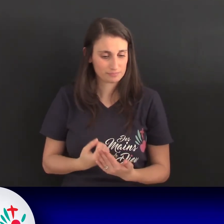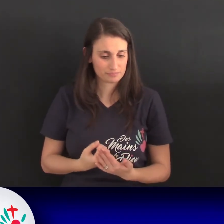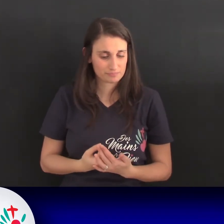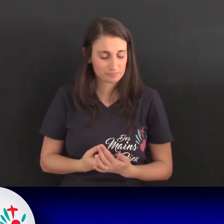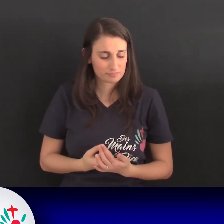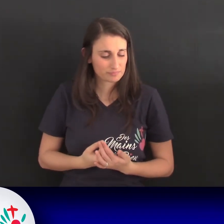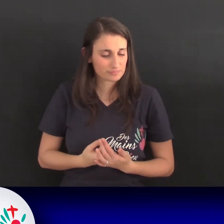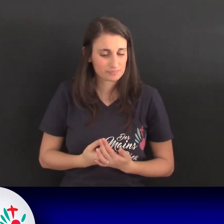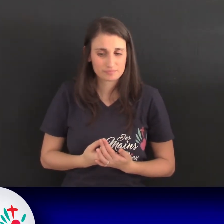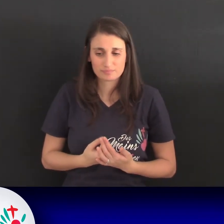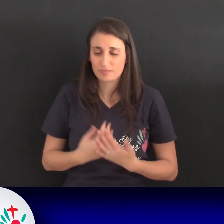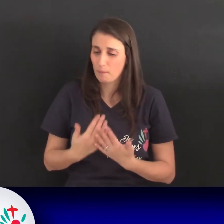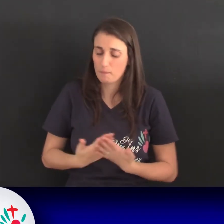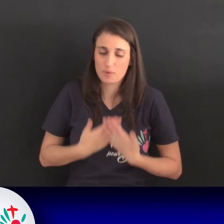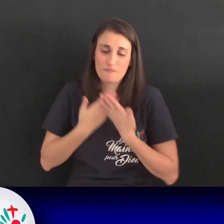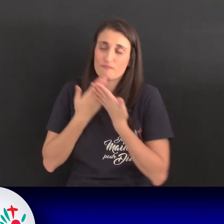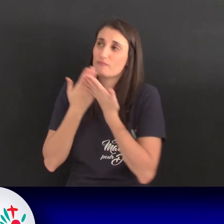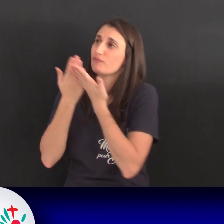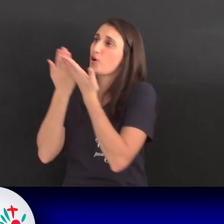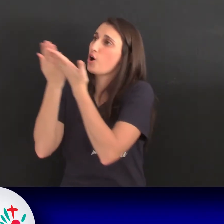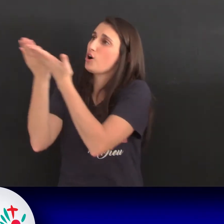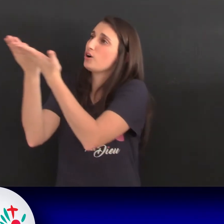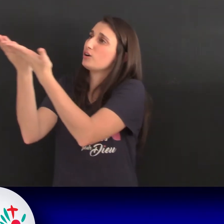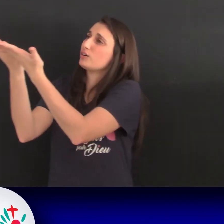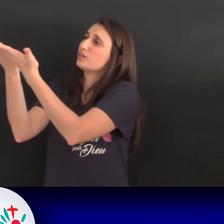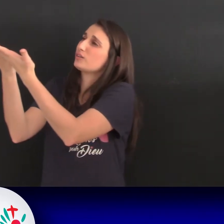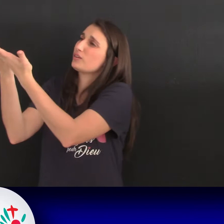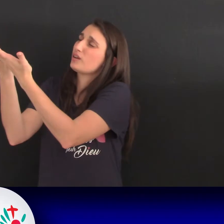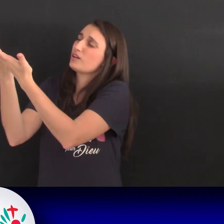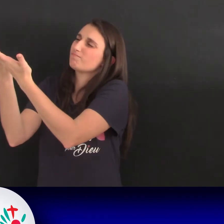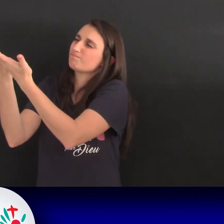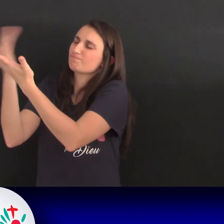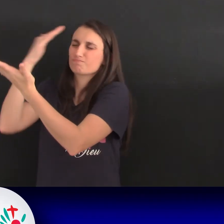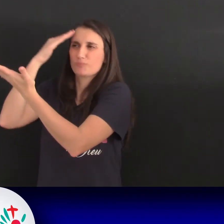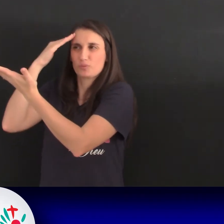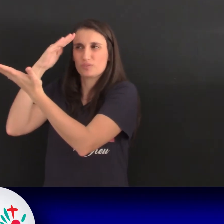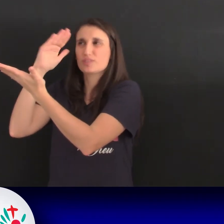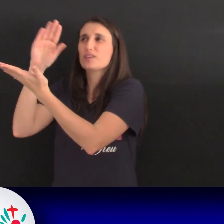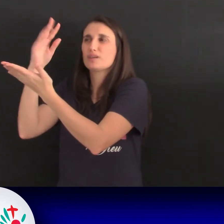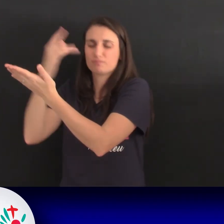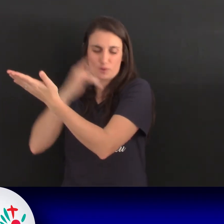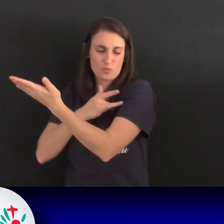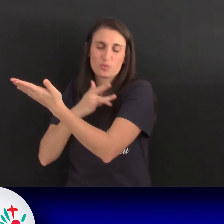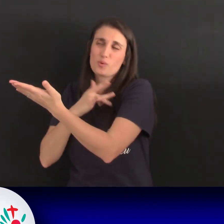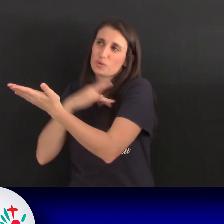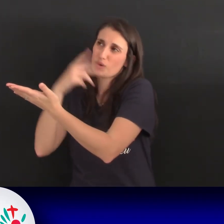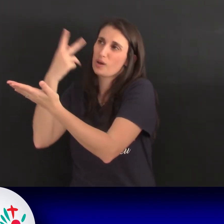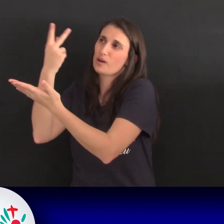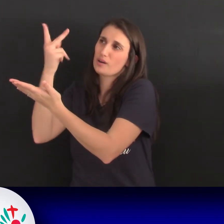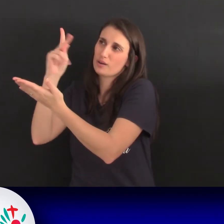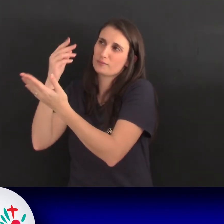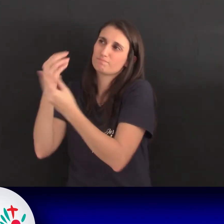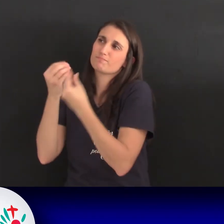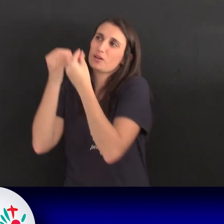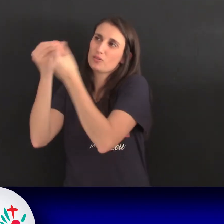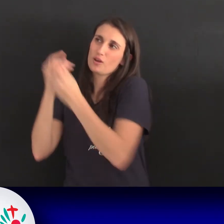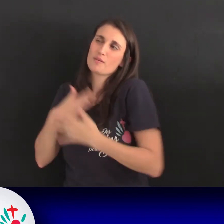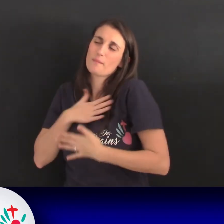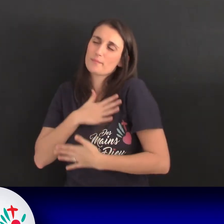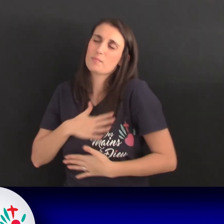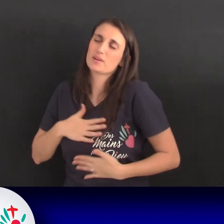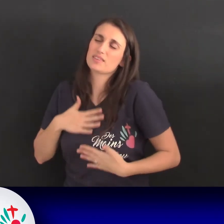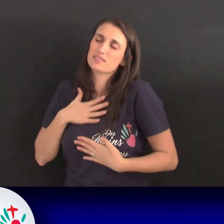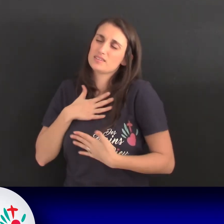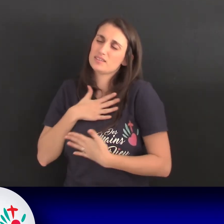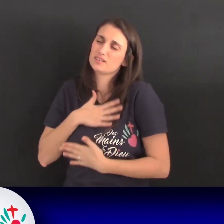offrande, car j'ai le désir de réjouir ton